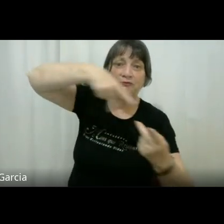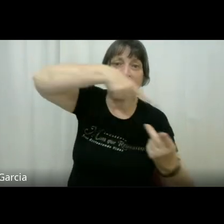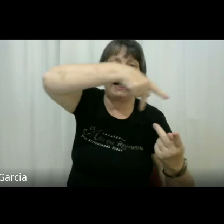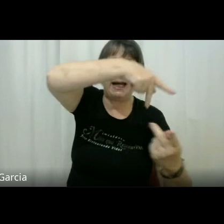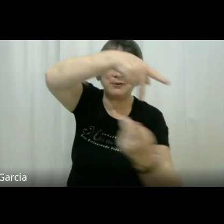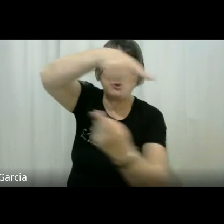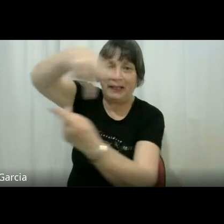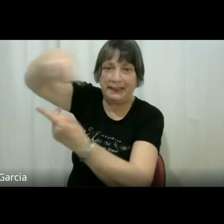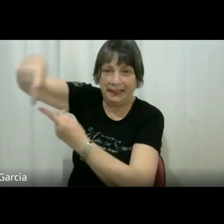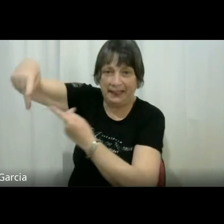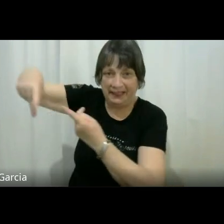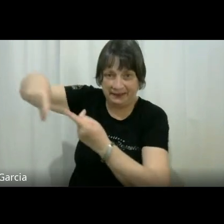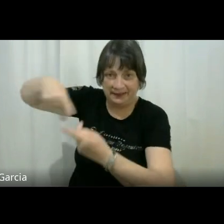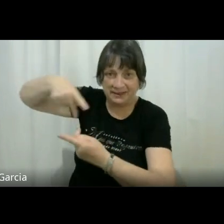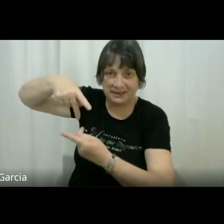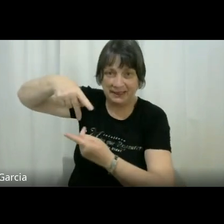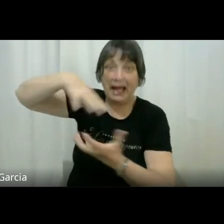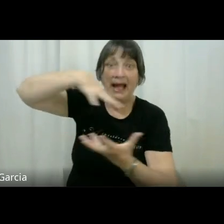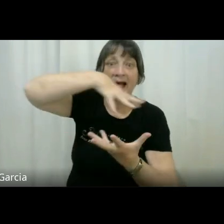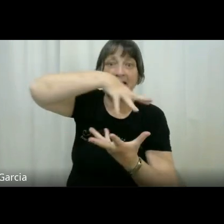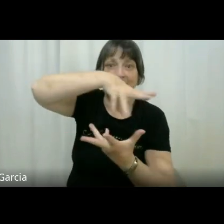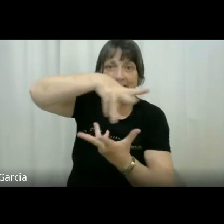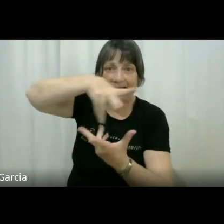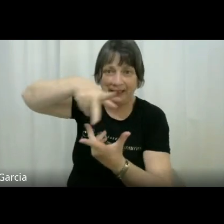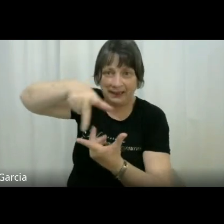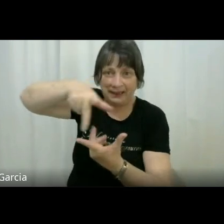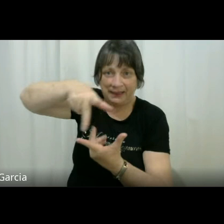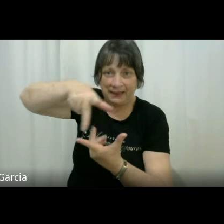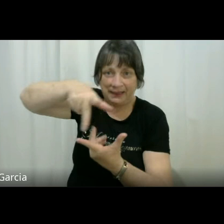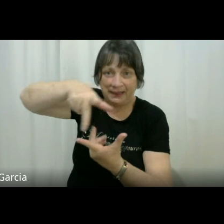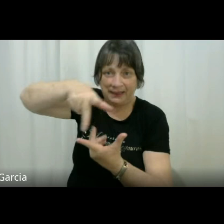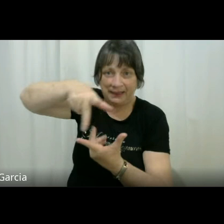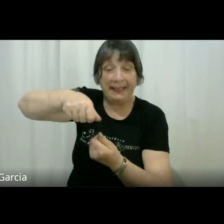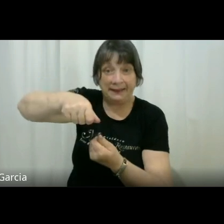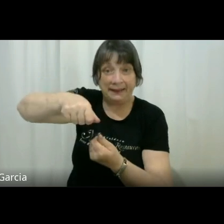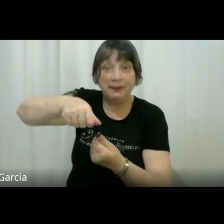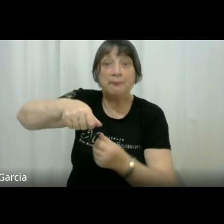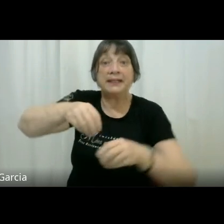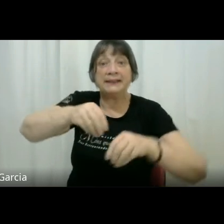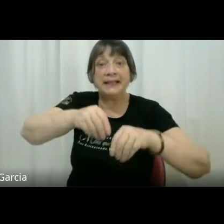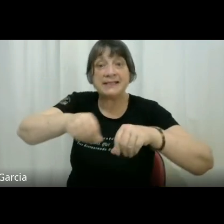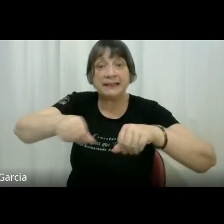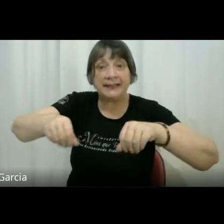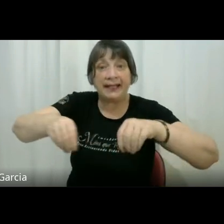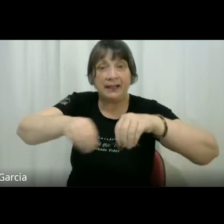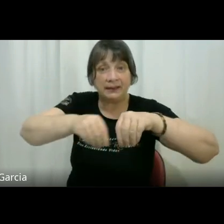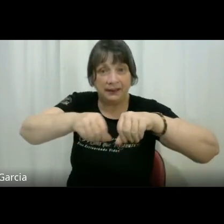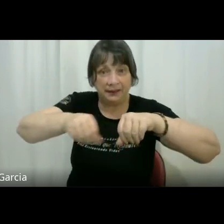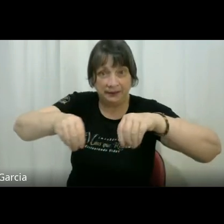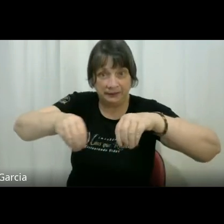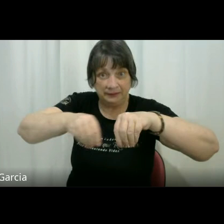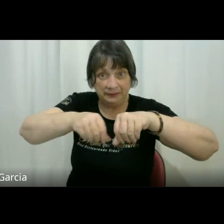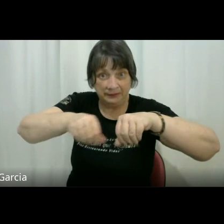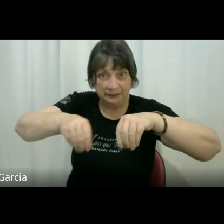são vários planetas, a Terra, planeta, porque tem essa Terra